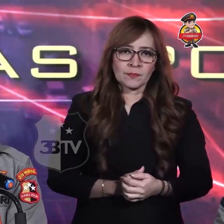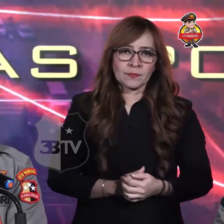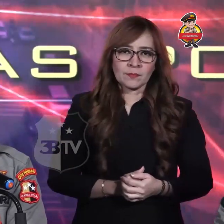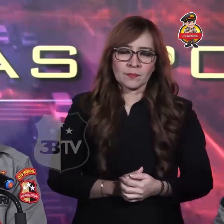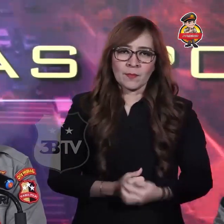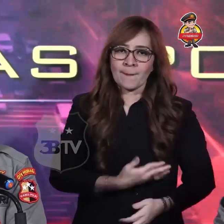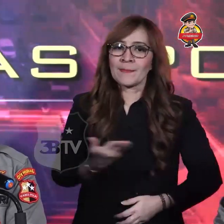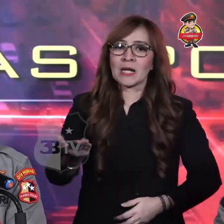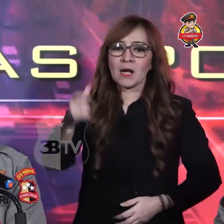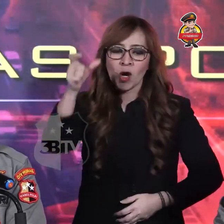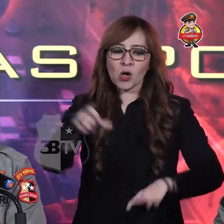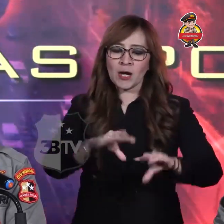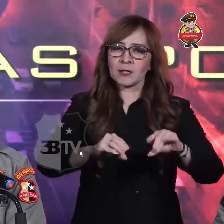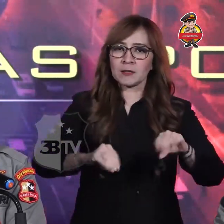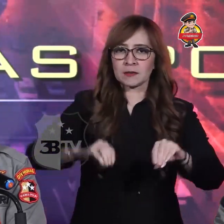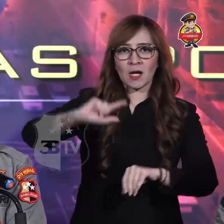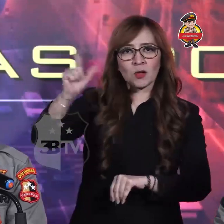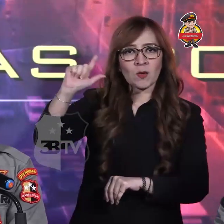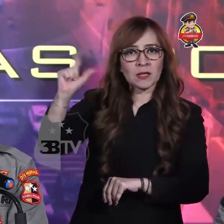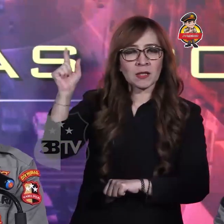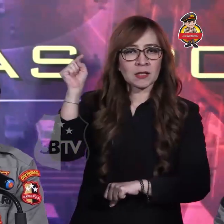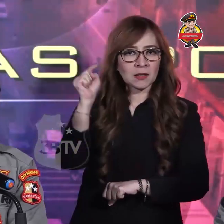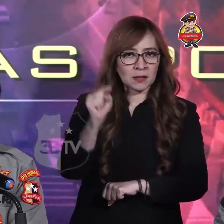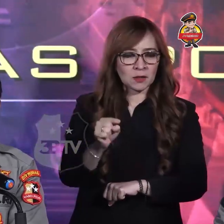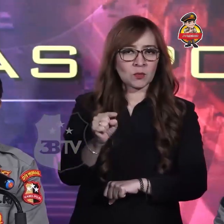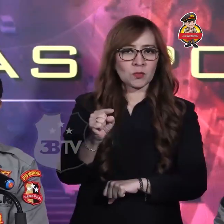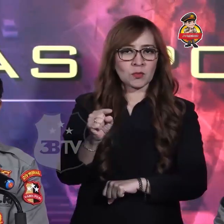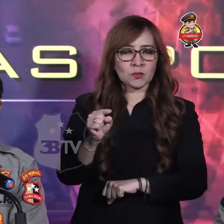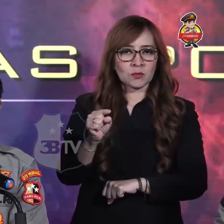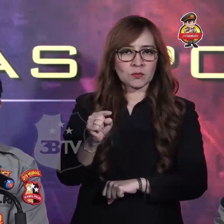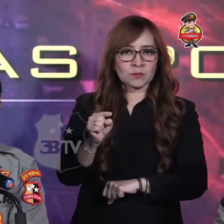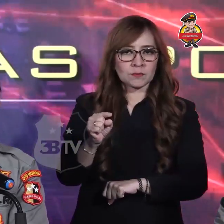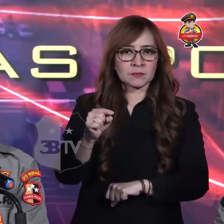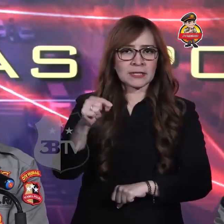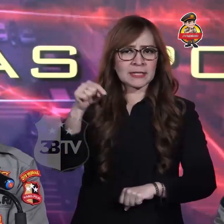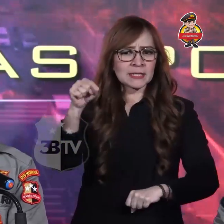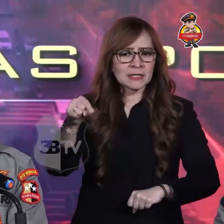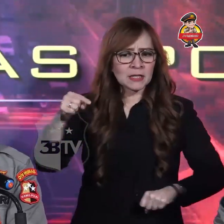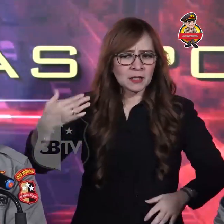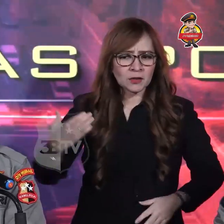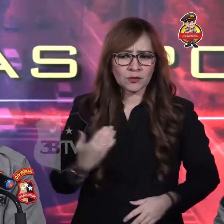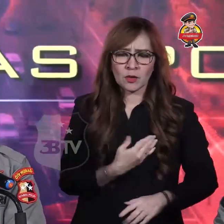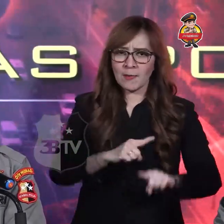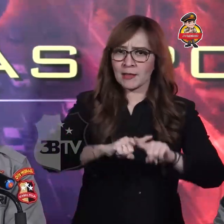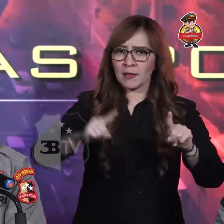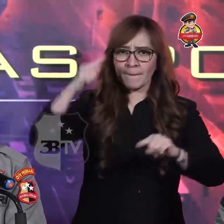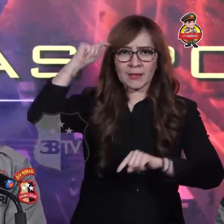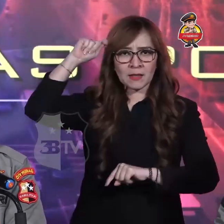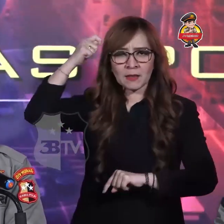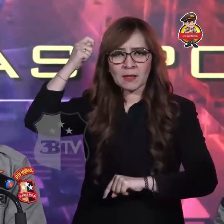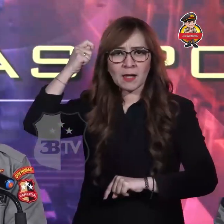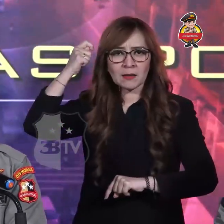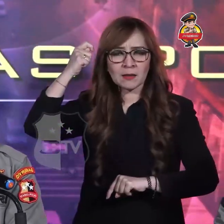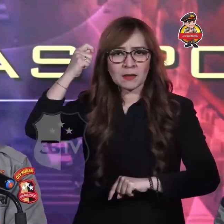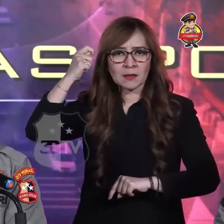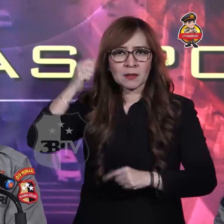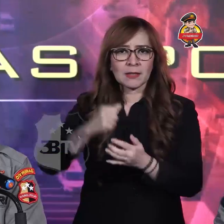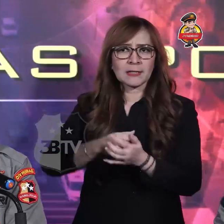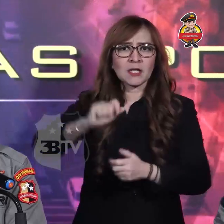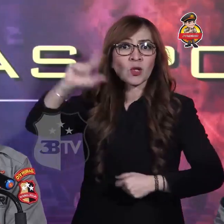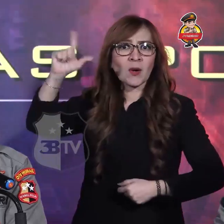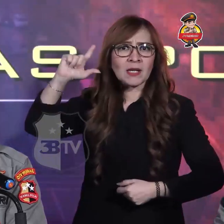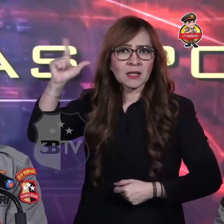pejuang devisa ini, yang di sini korban, tapi ingat, di sana mereka adalah